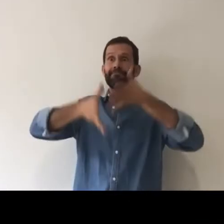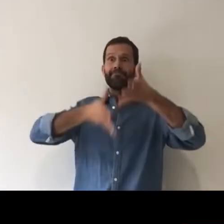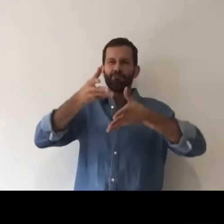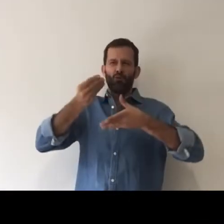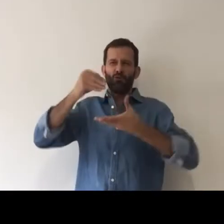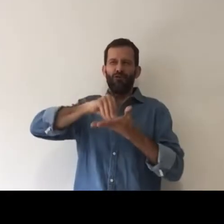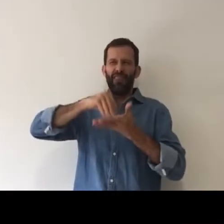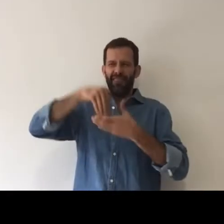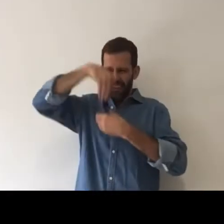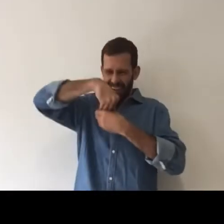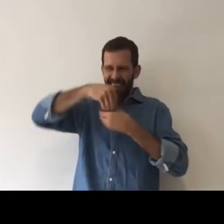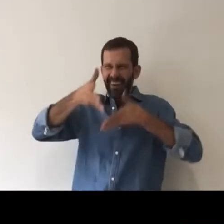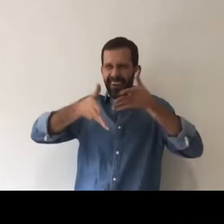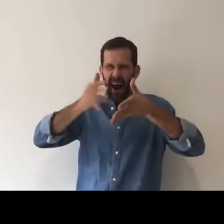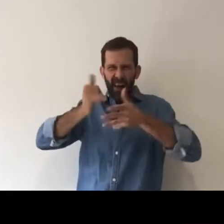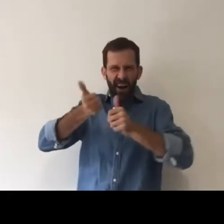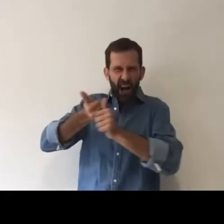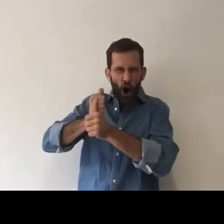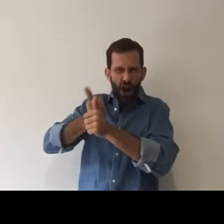abstractos.